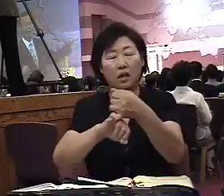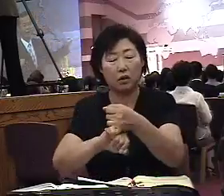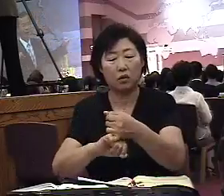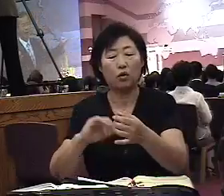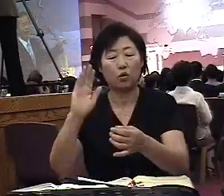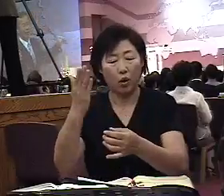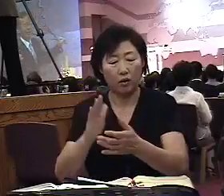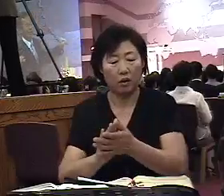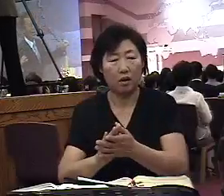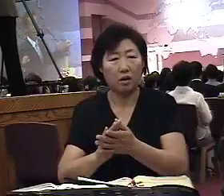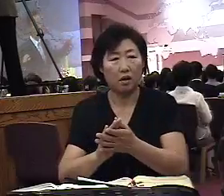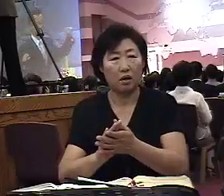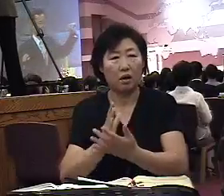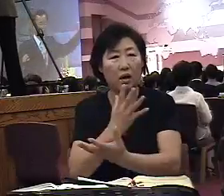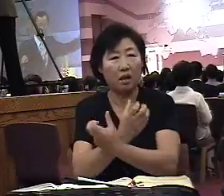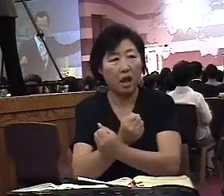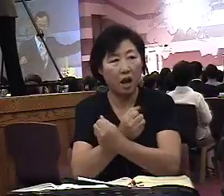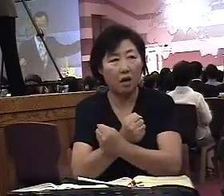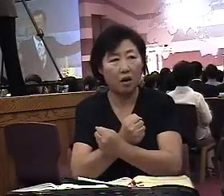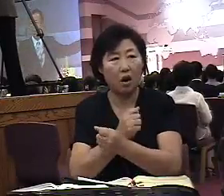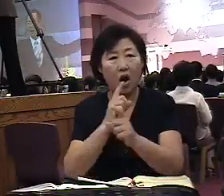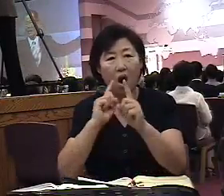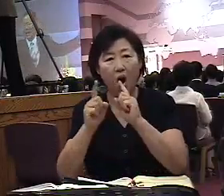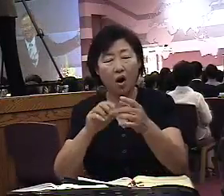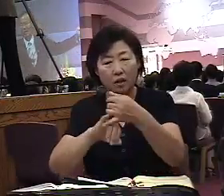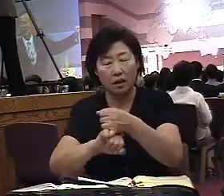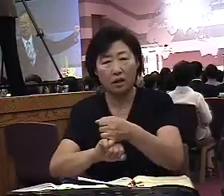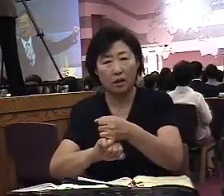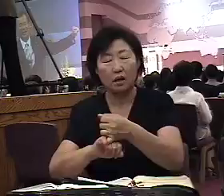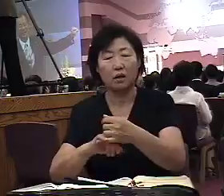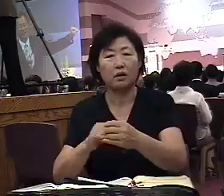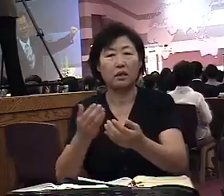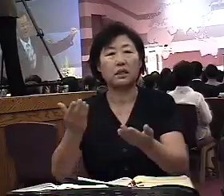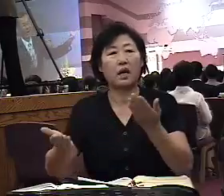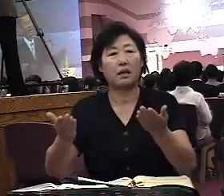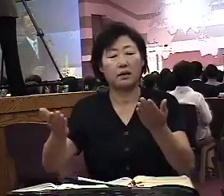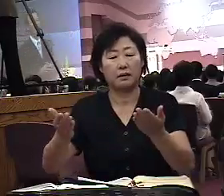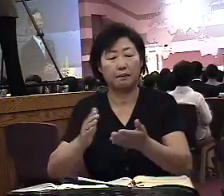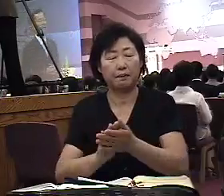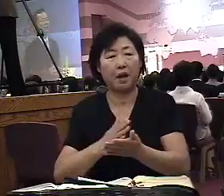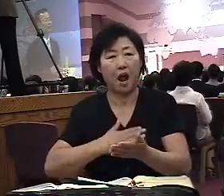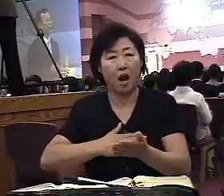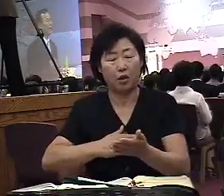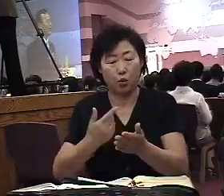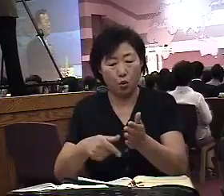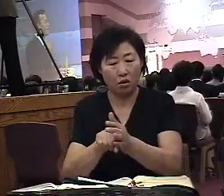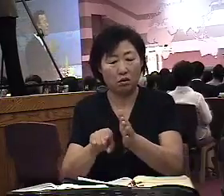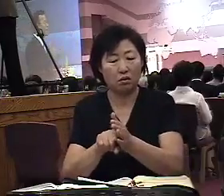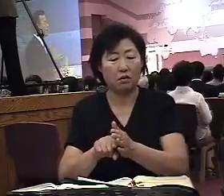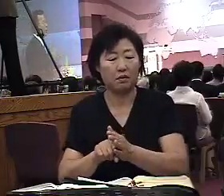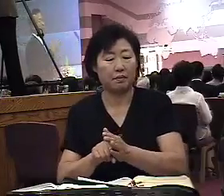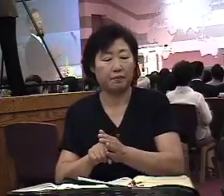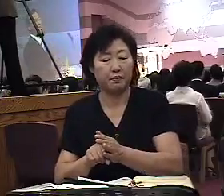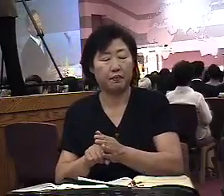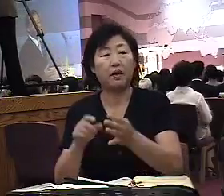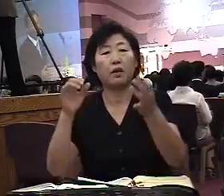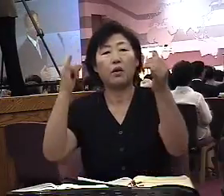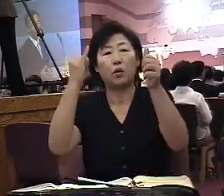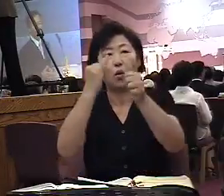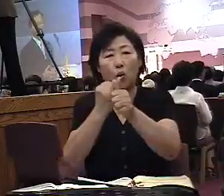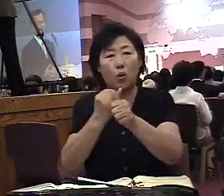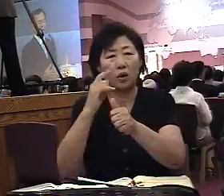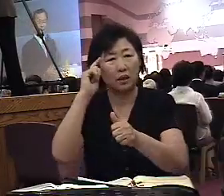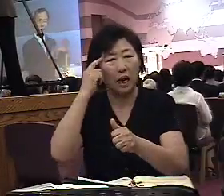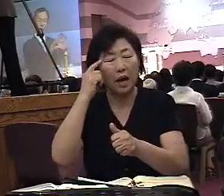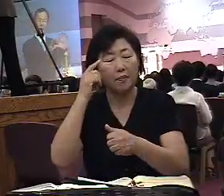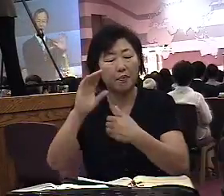계약과 언약의 차이, contract과 covenant의 차이를 알기 위해서는 우리가 이 결혼을 생각하면